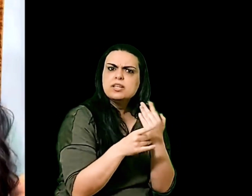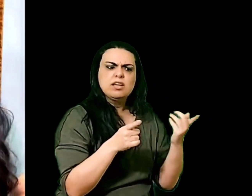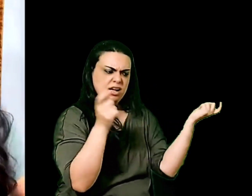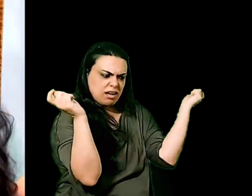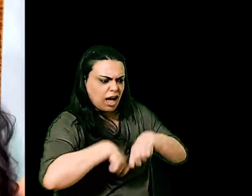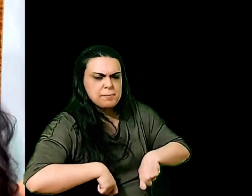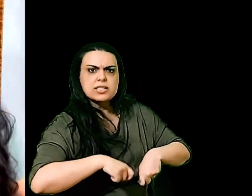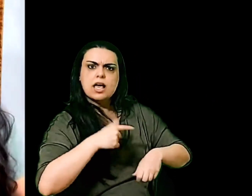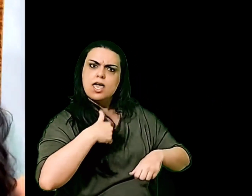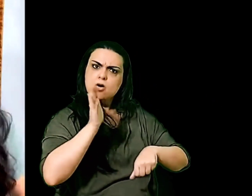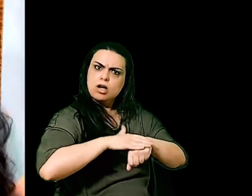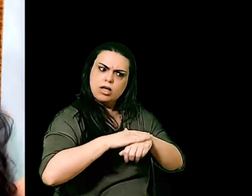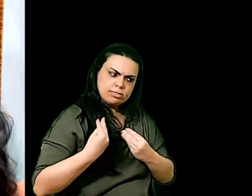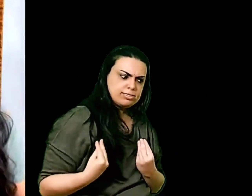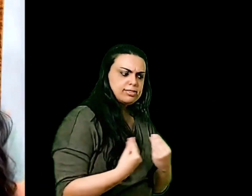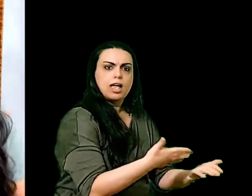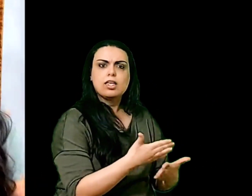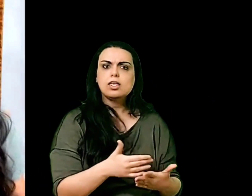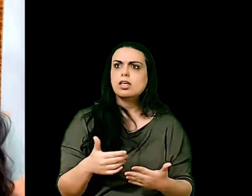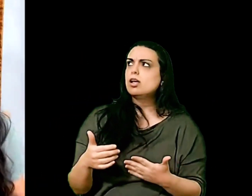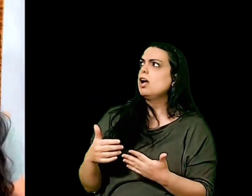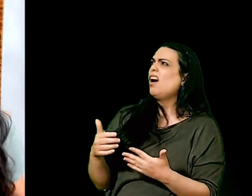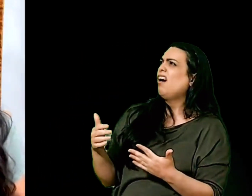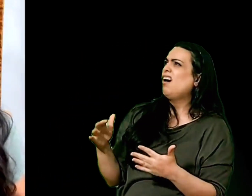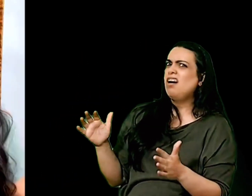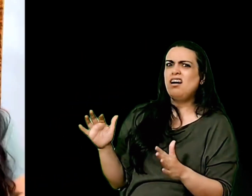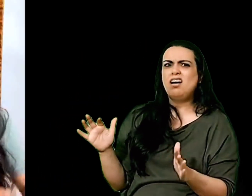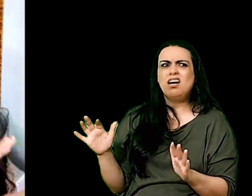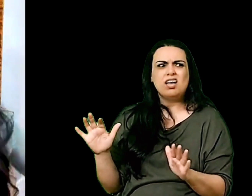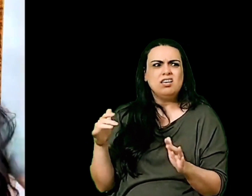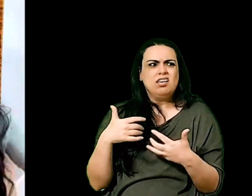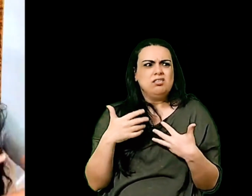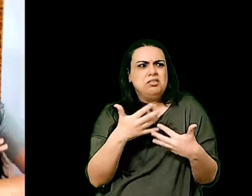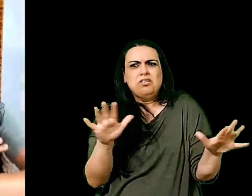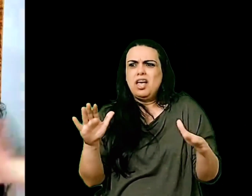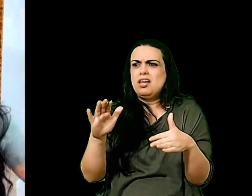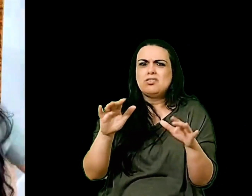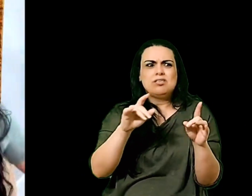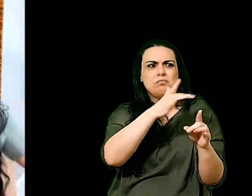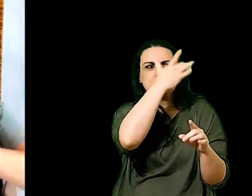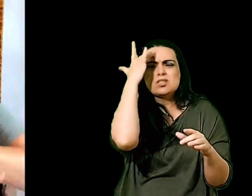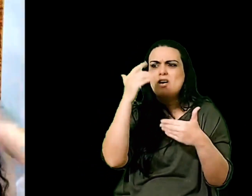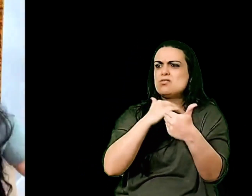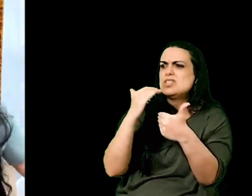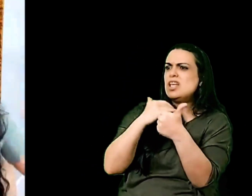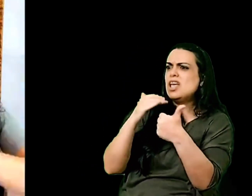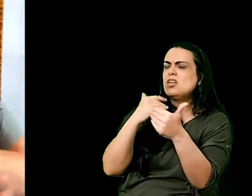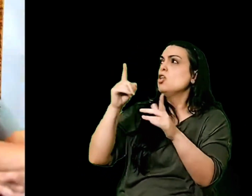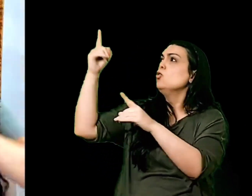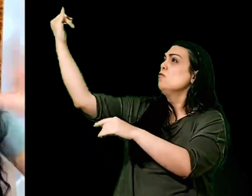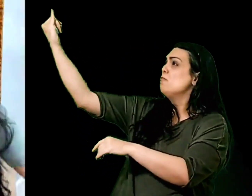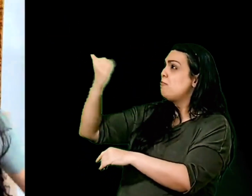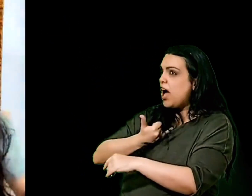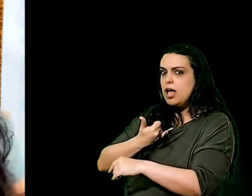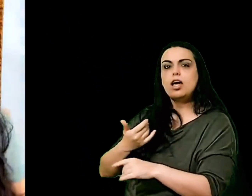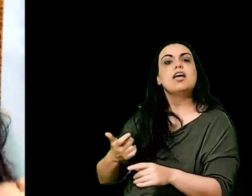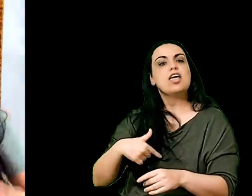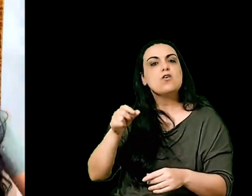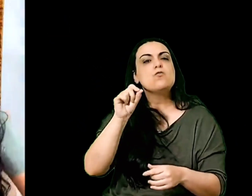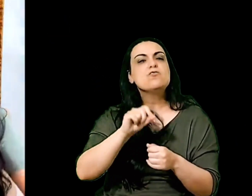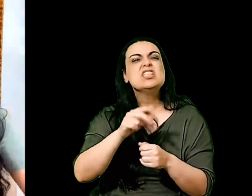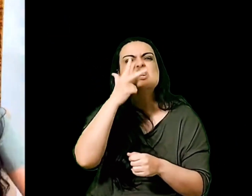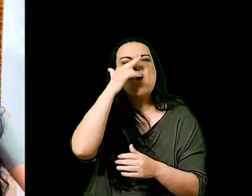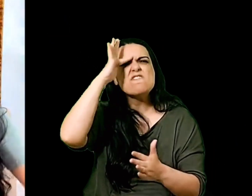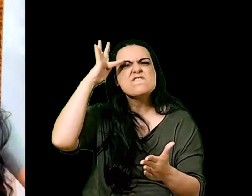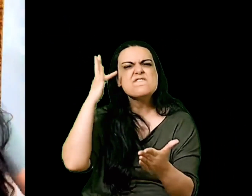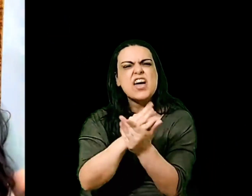em você as habilidades. Eu tenho te dado graça. Quem tem te capacitado sou eu. E aí eu disse, Deus, eu não quero mais ouvir profeta, nem conselho, nada nem ninguém.